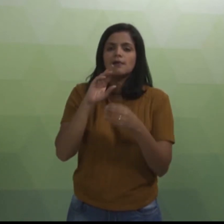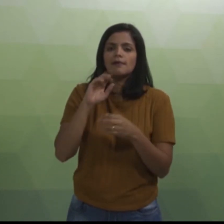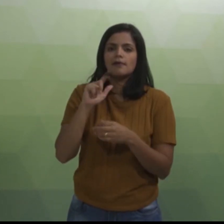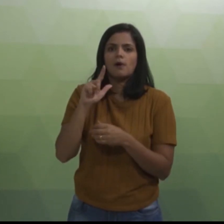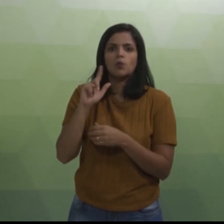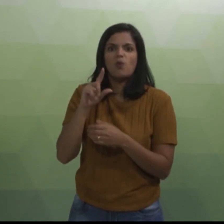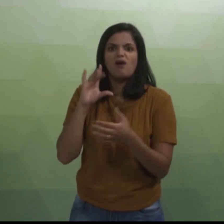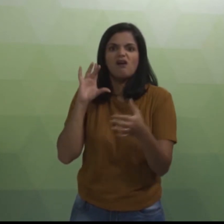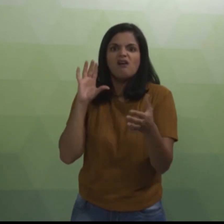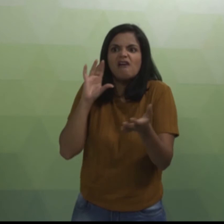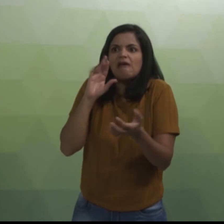real.